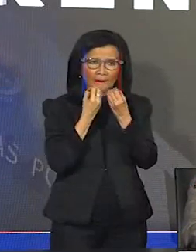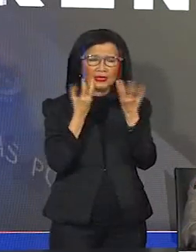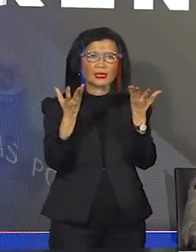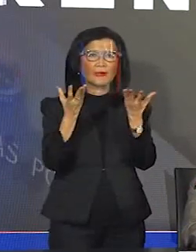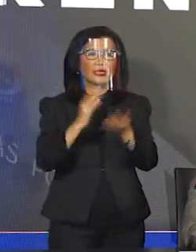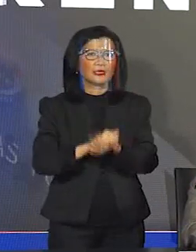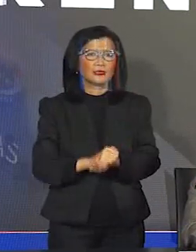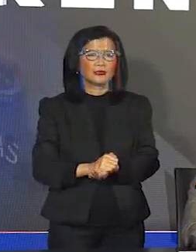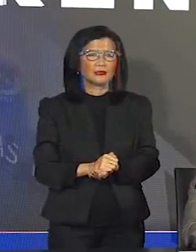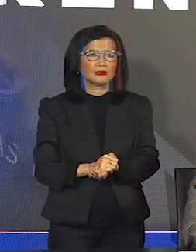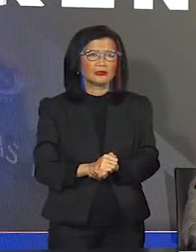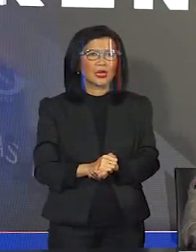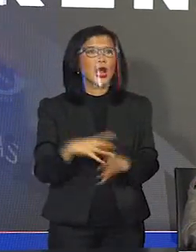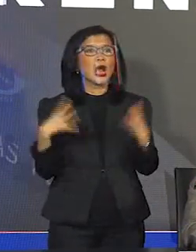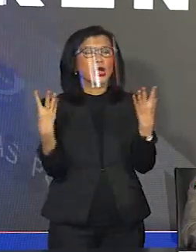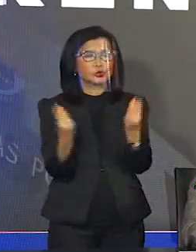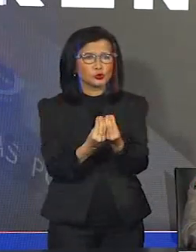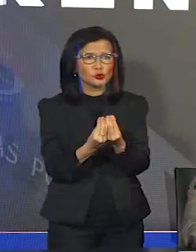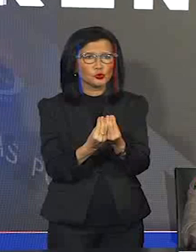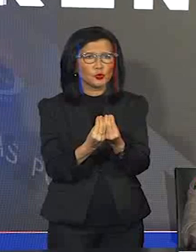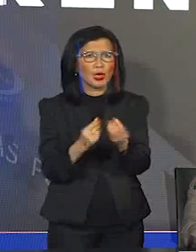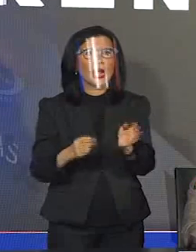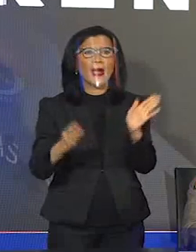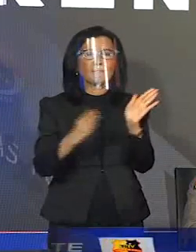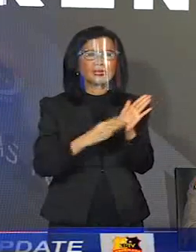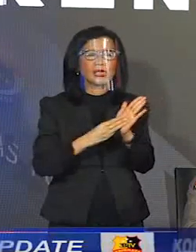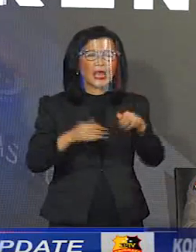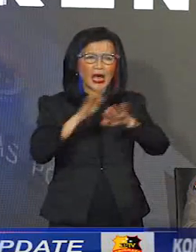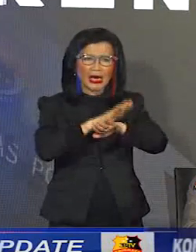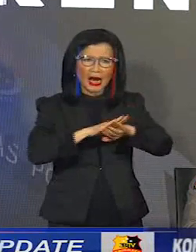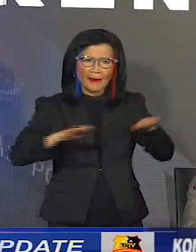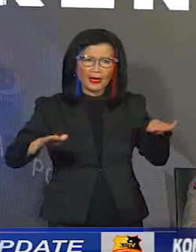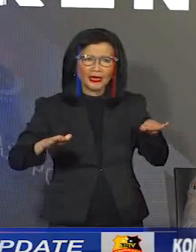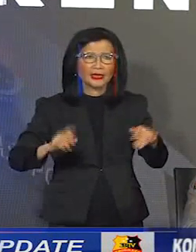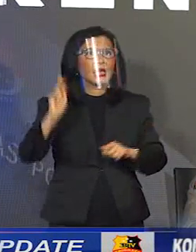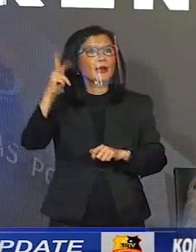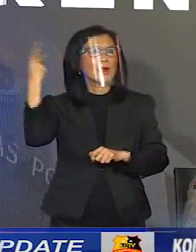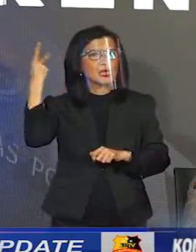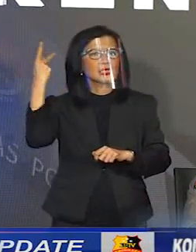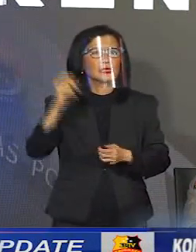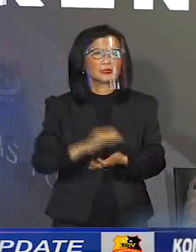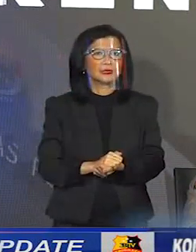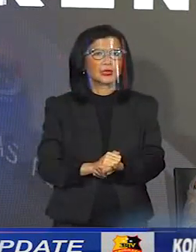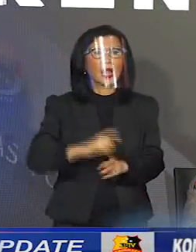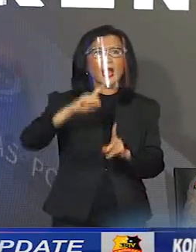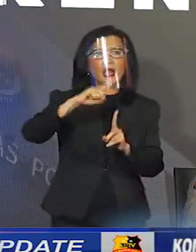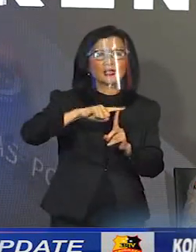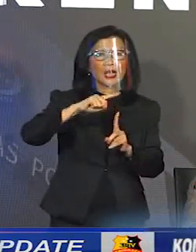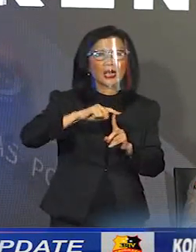bahwa jumlah gangguan Kamtipmas yang terjadi kemarin